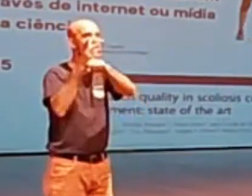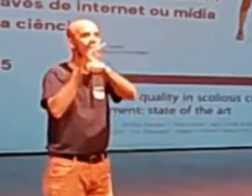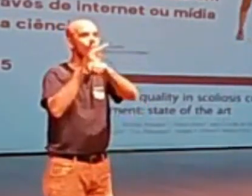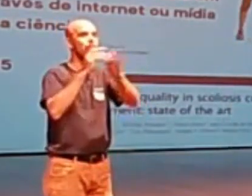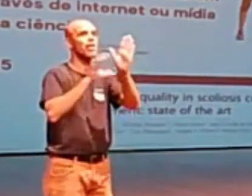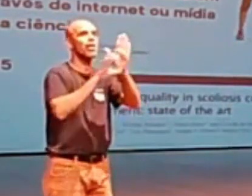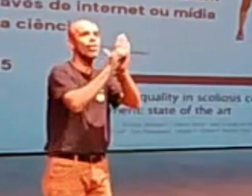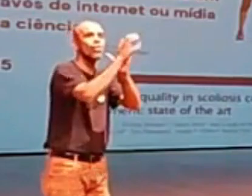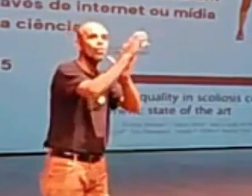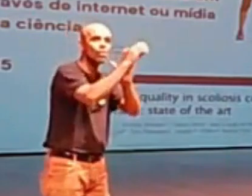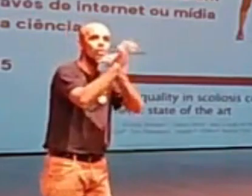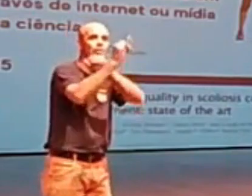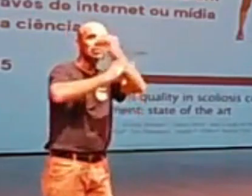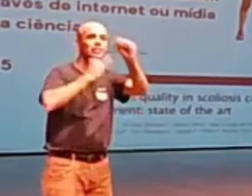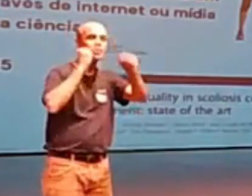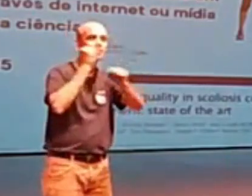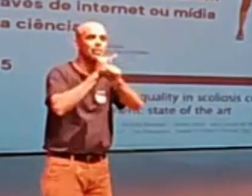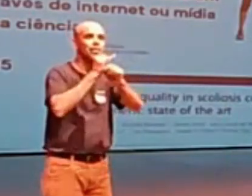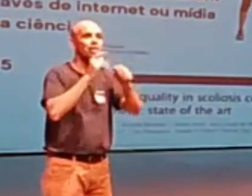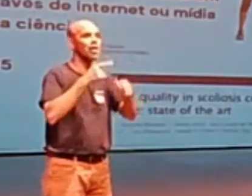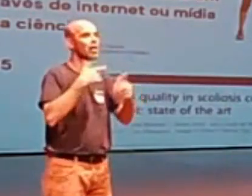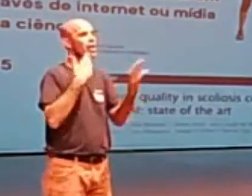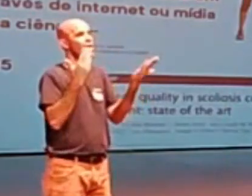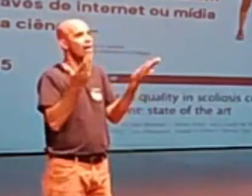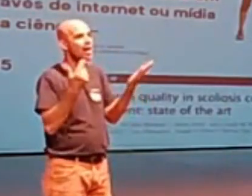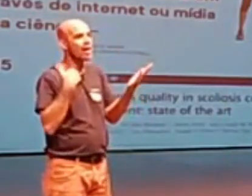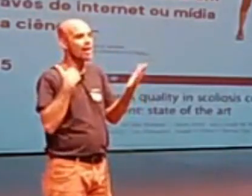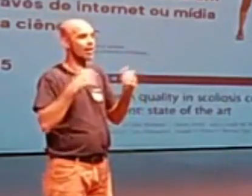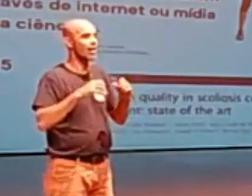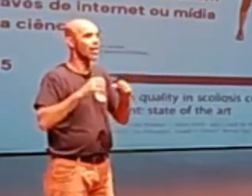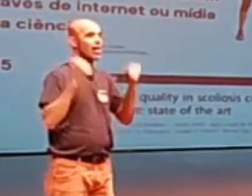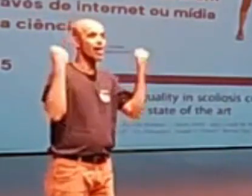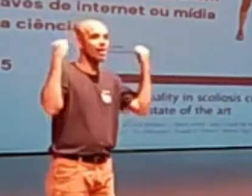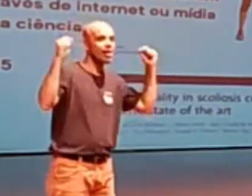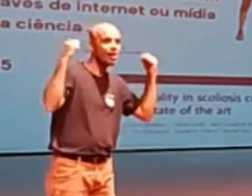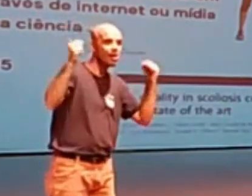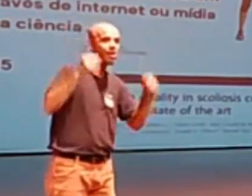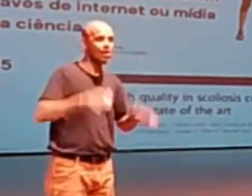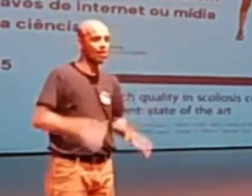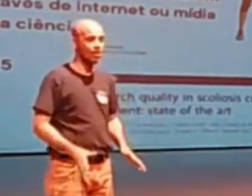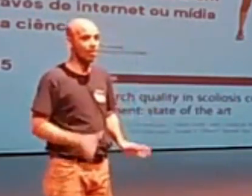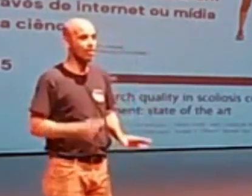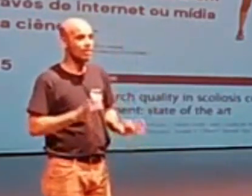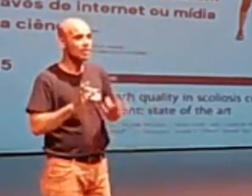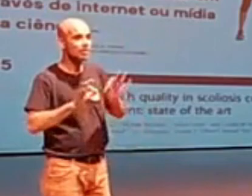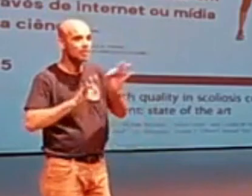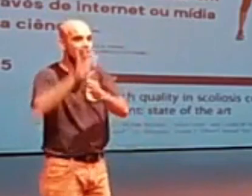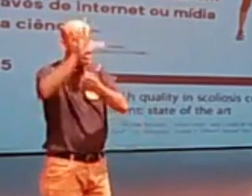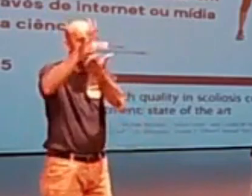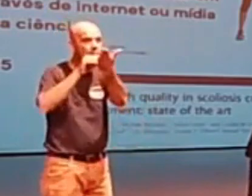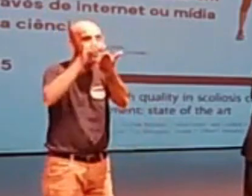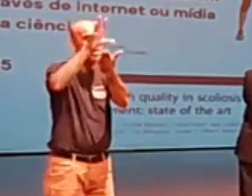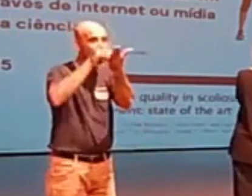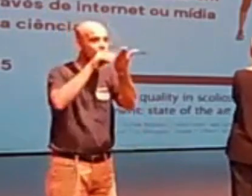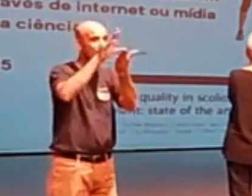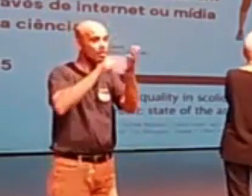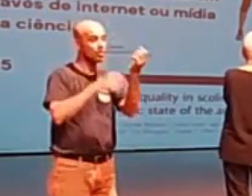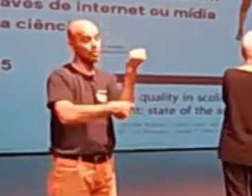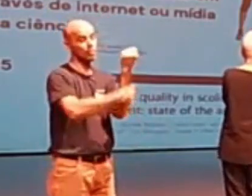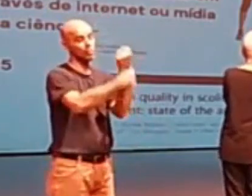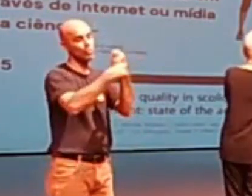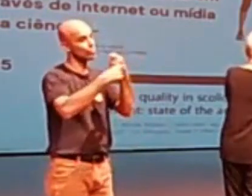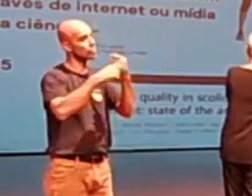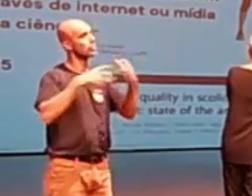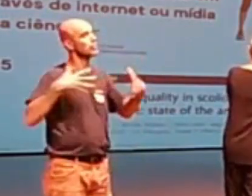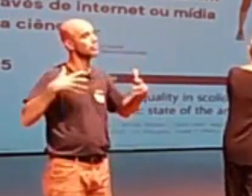porque aquele exemplo ali que dá, a pessoa pensando que vai alongar um lado em relação ao outro não dá certo, não é assim, escoliose é bem mais